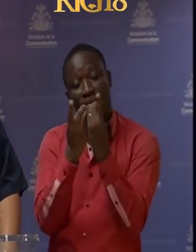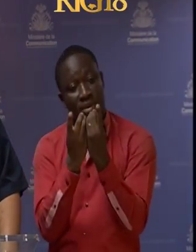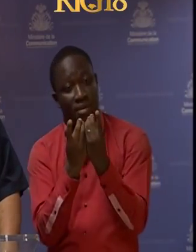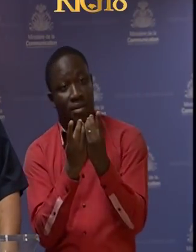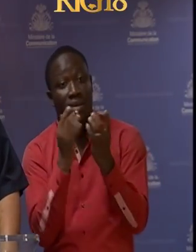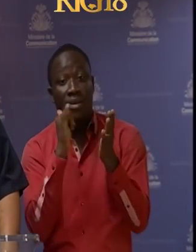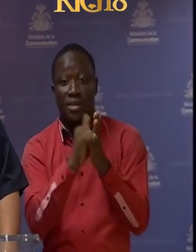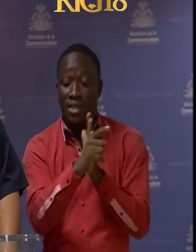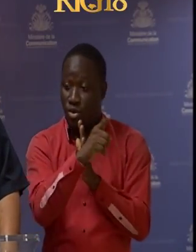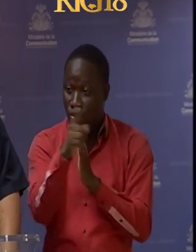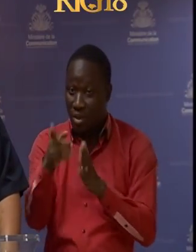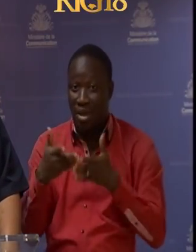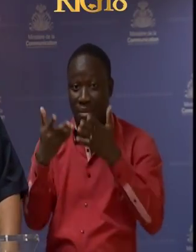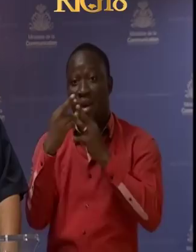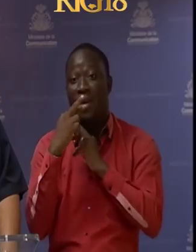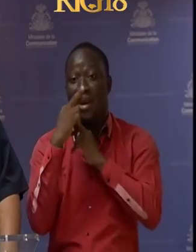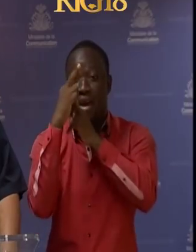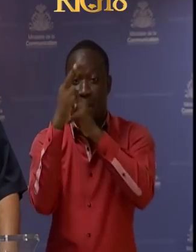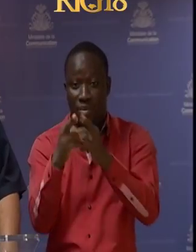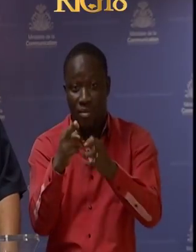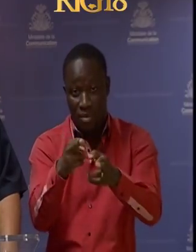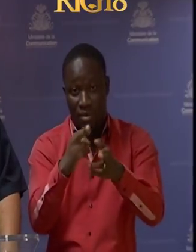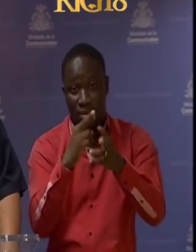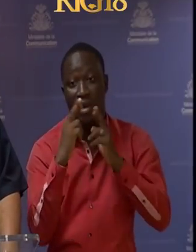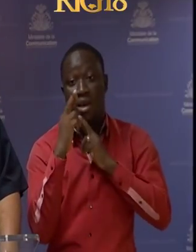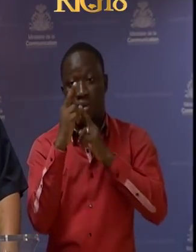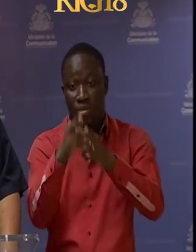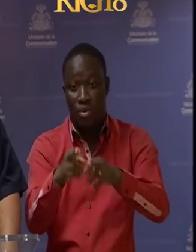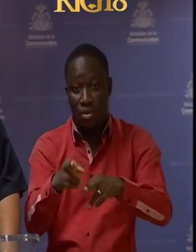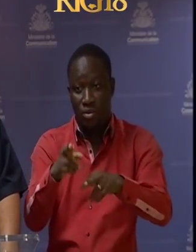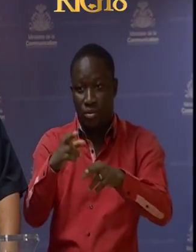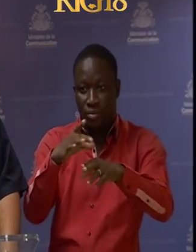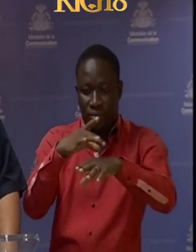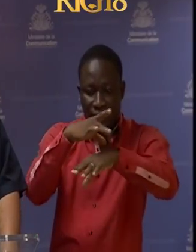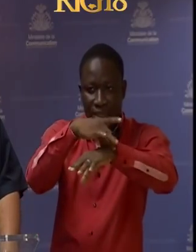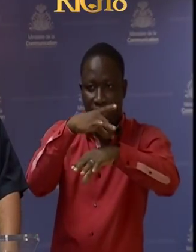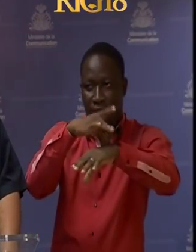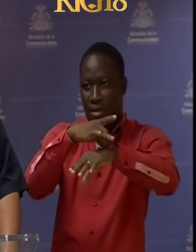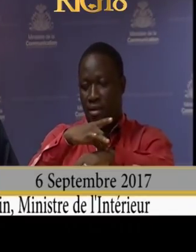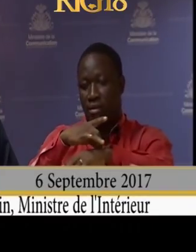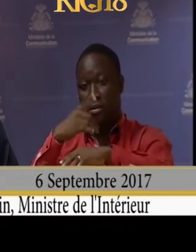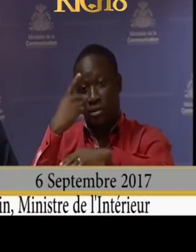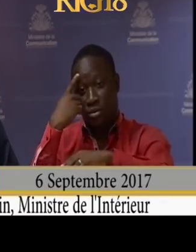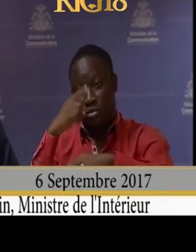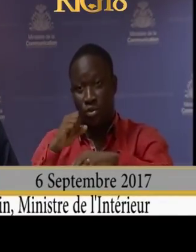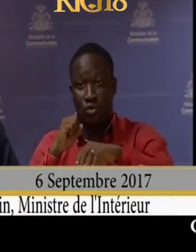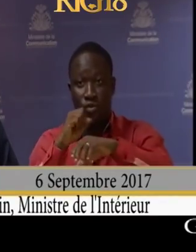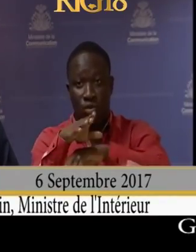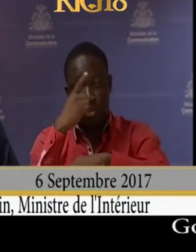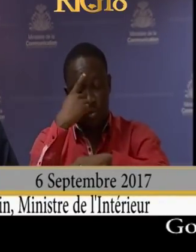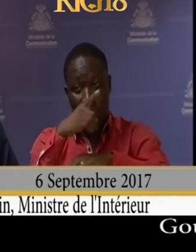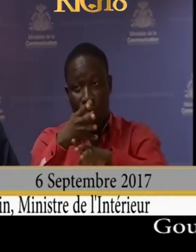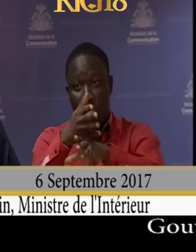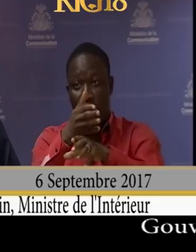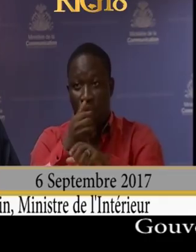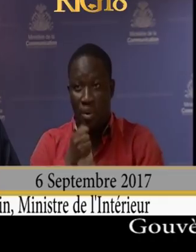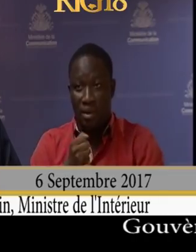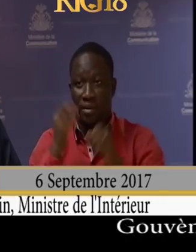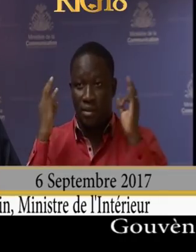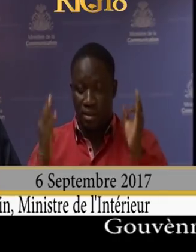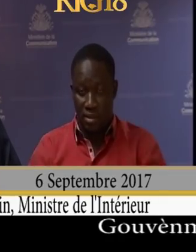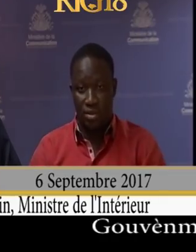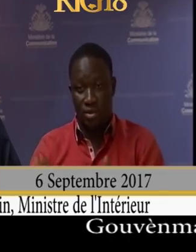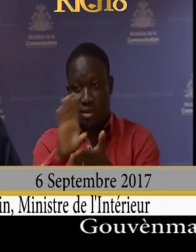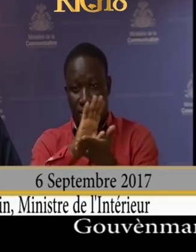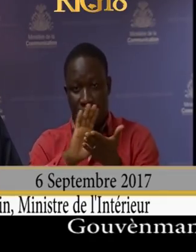c'est eux-mêmes qui ba nous rapport consolidé de terrain qui voyo pour nous nous-mêmes pour nous prendre décision au niveau